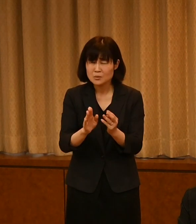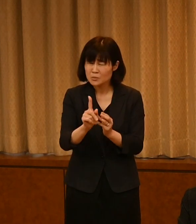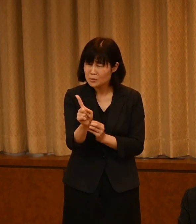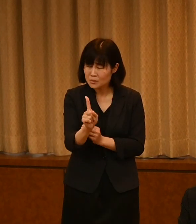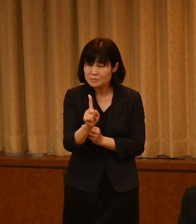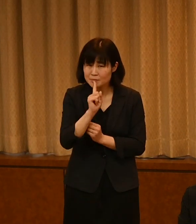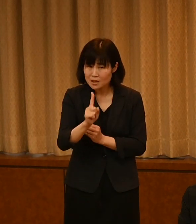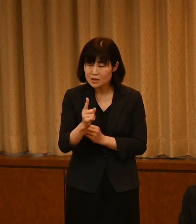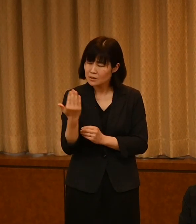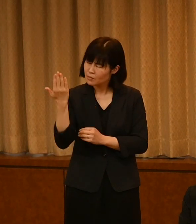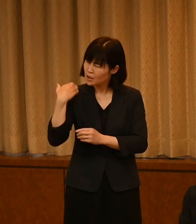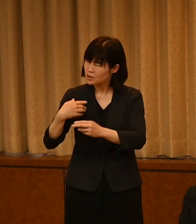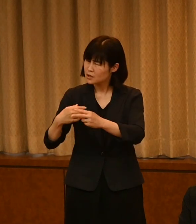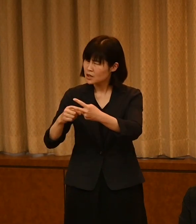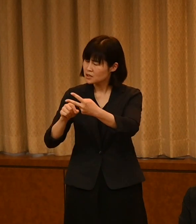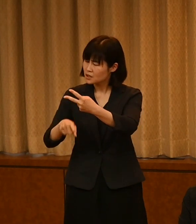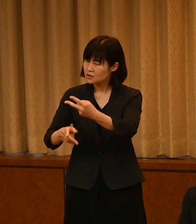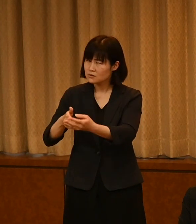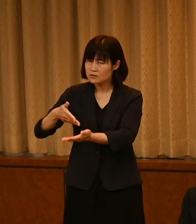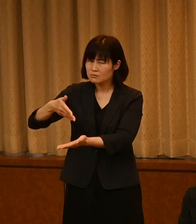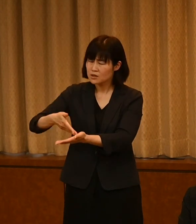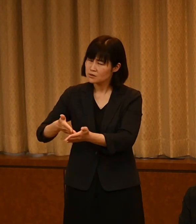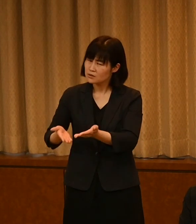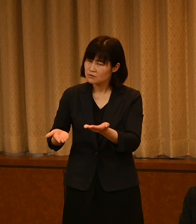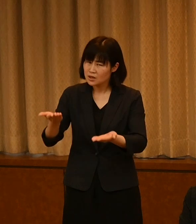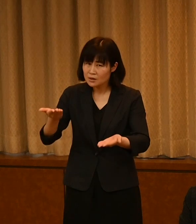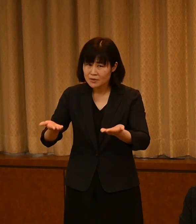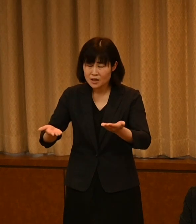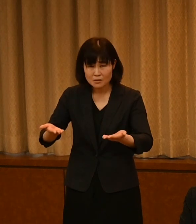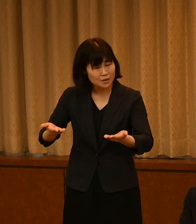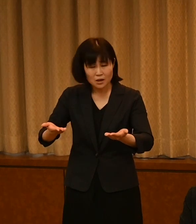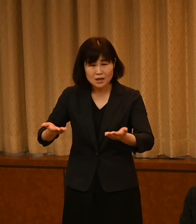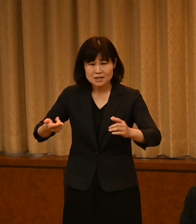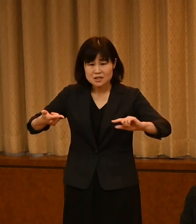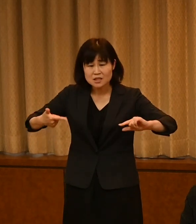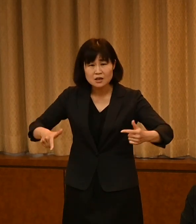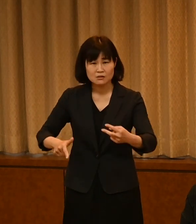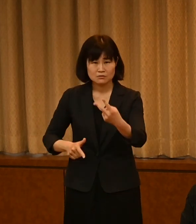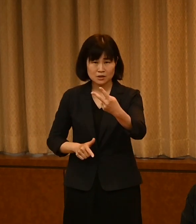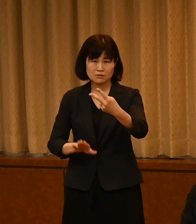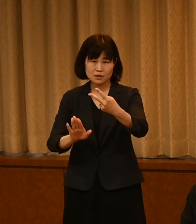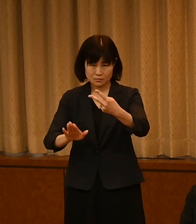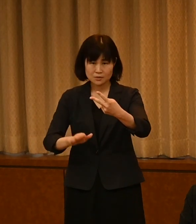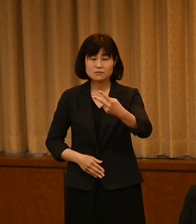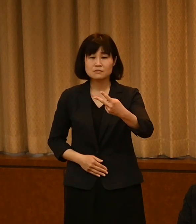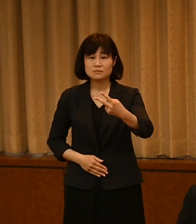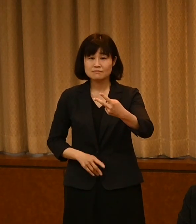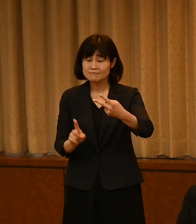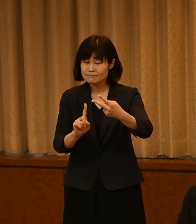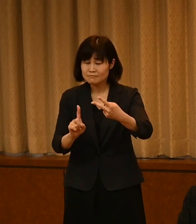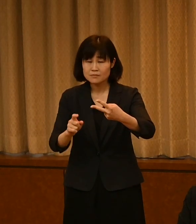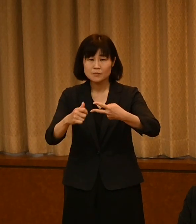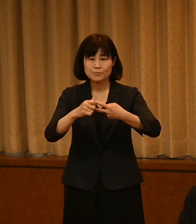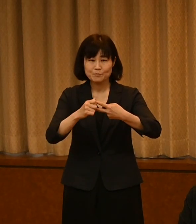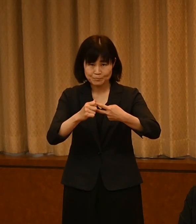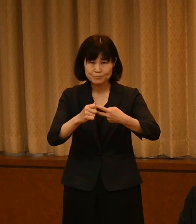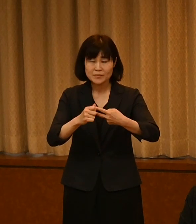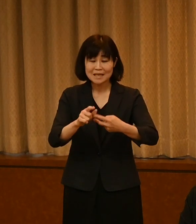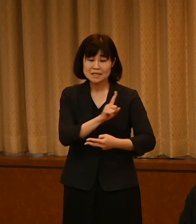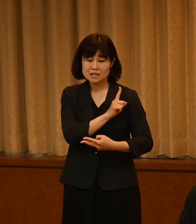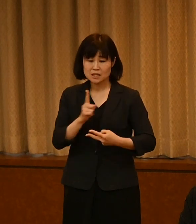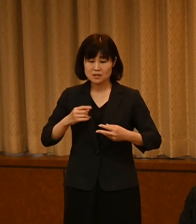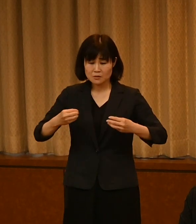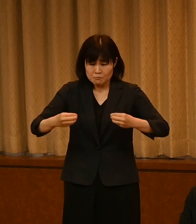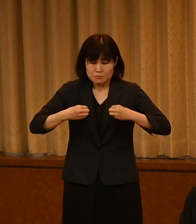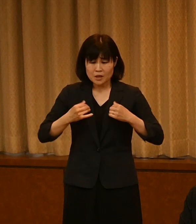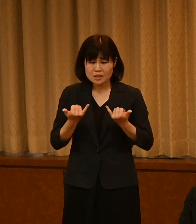較いたしますと大きく異なる点が2つございます。1つは新規感染者数の